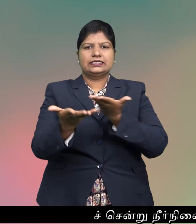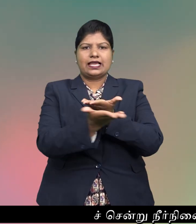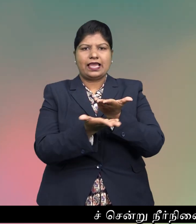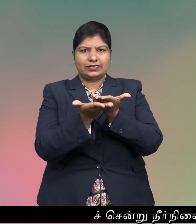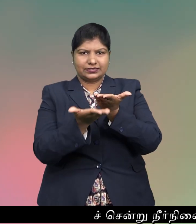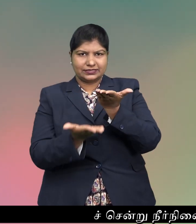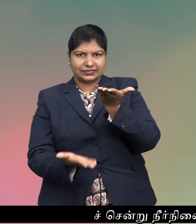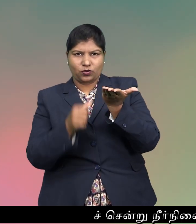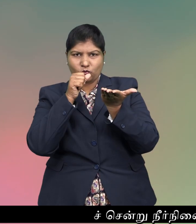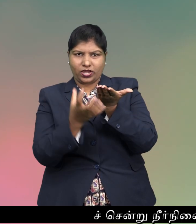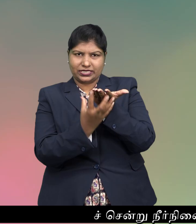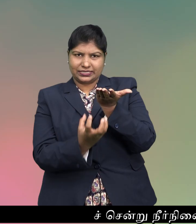மீண்டும் நிரப்புகிறது.